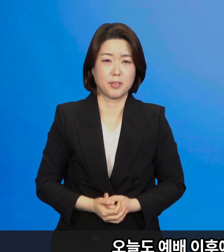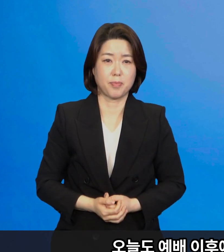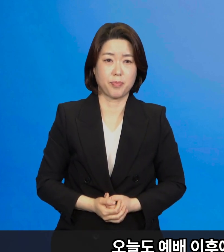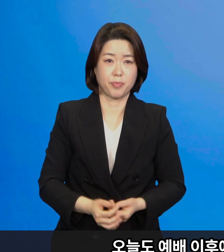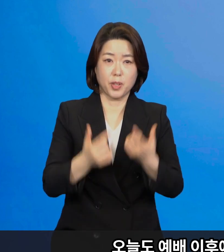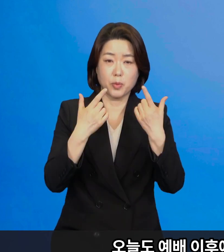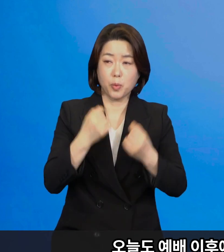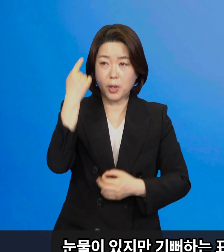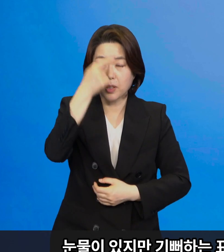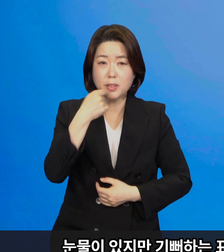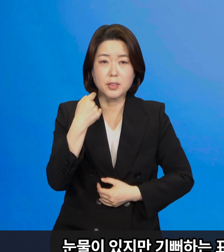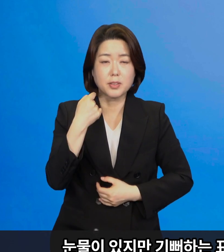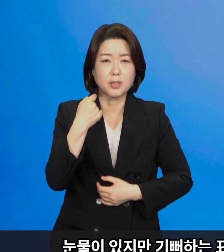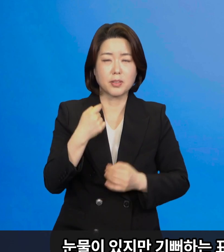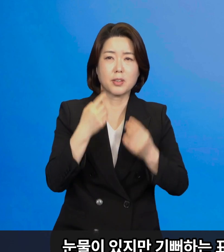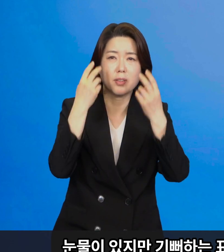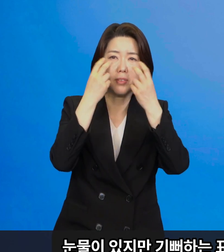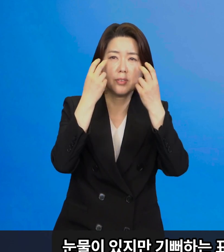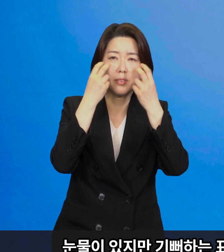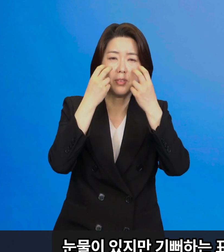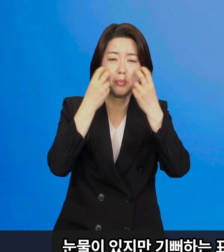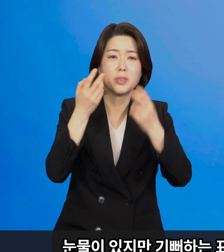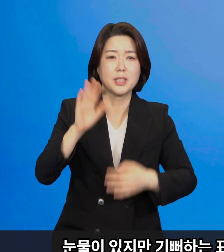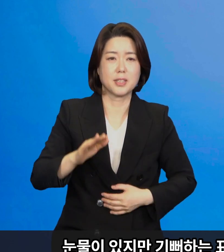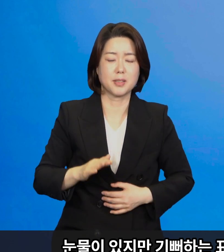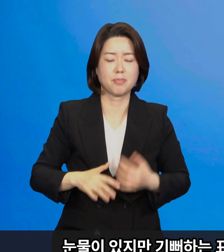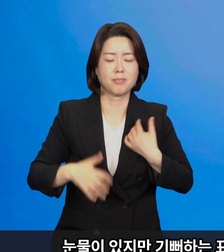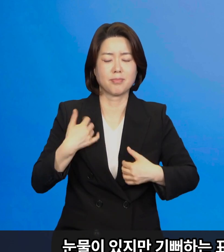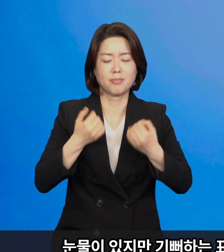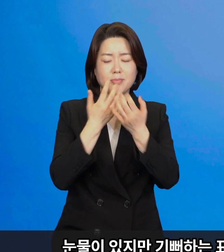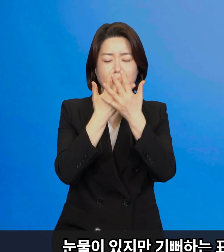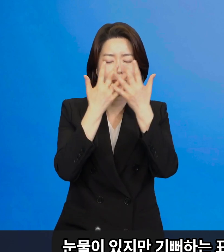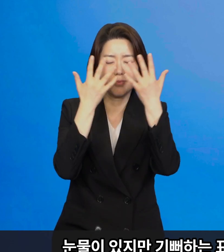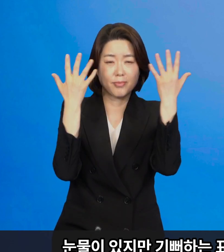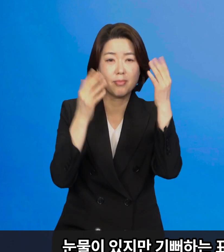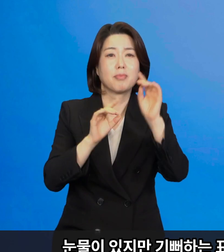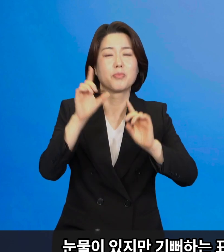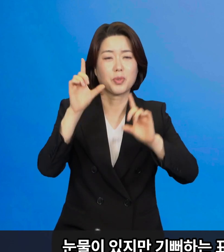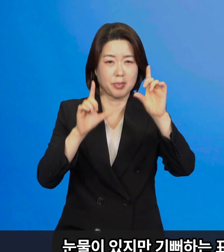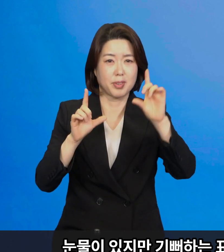똑같은 표정이에요. 눈물이 있지만 기뻐하는 표정이에요.